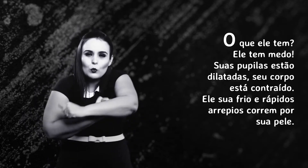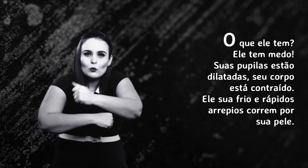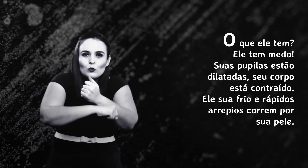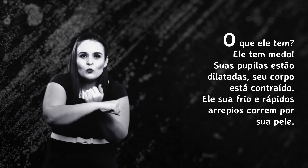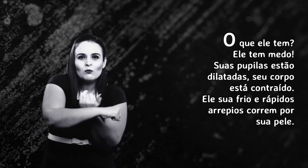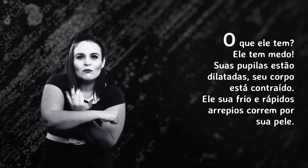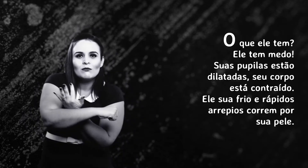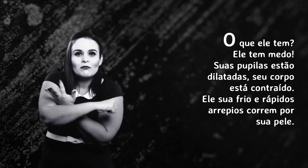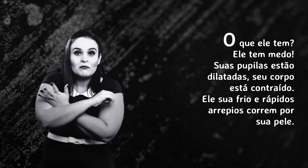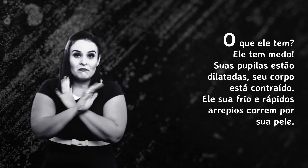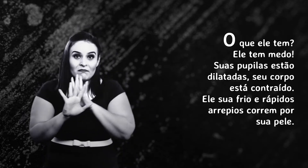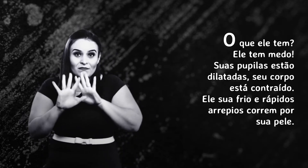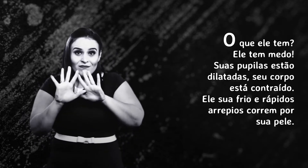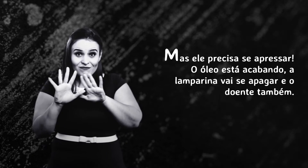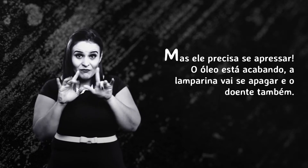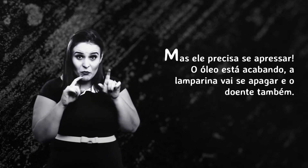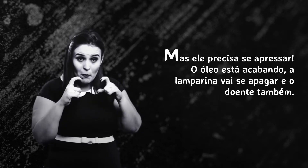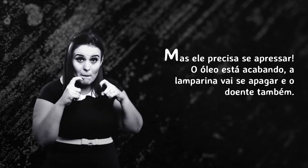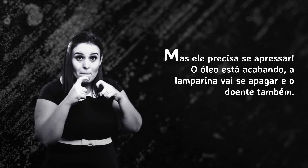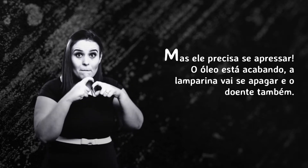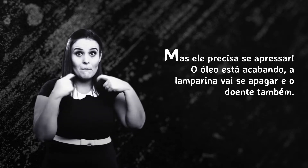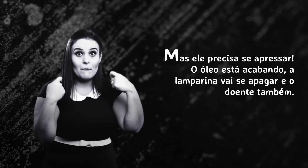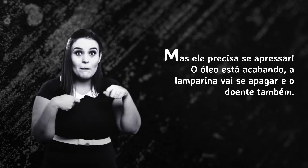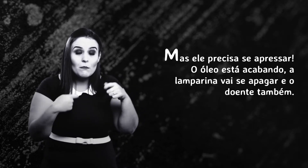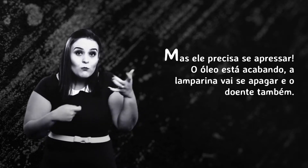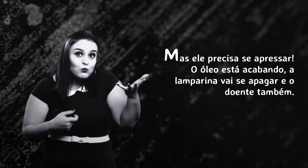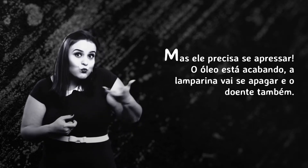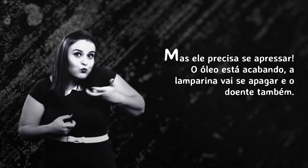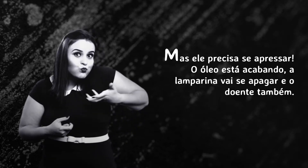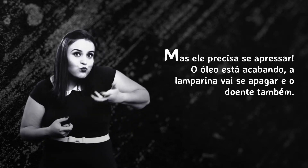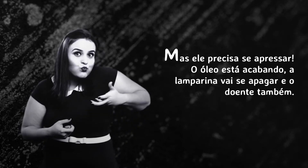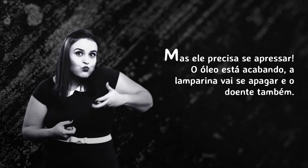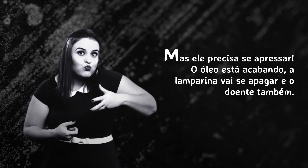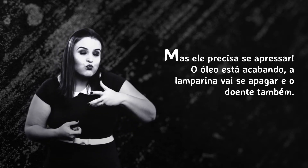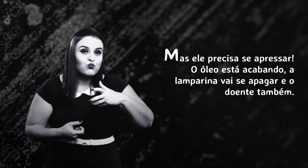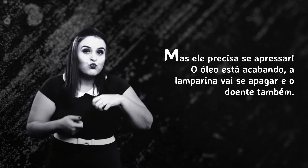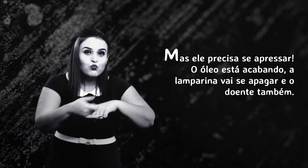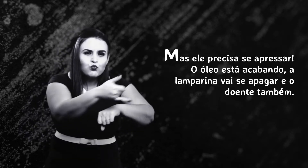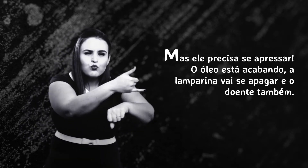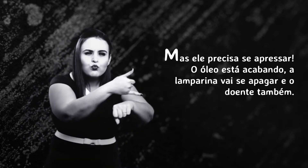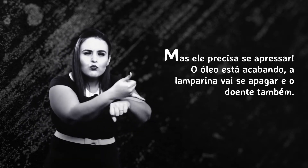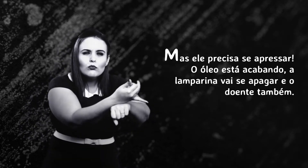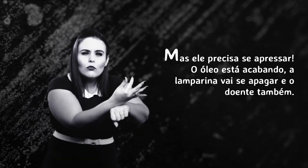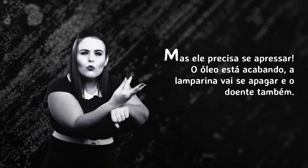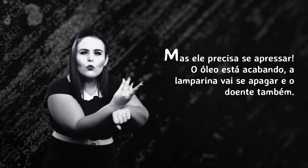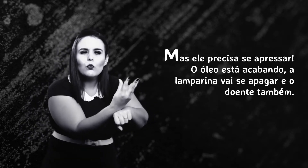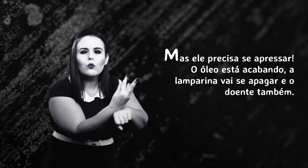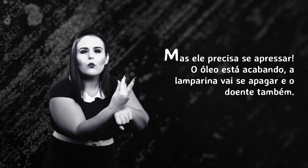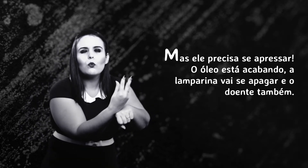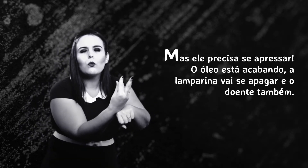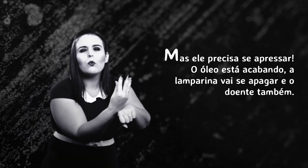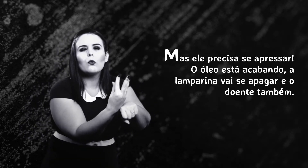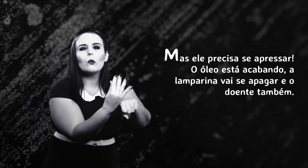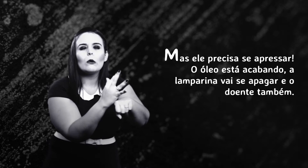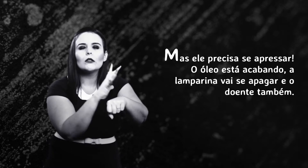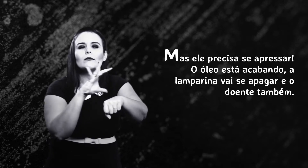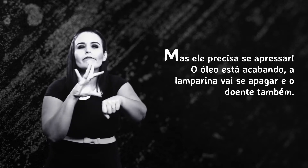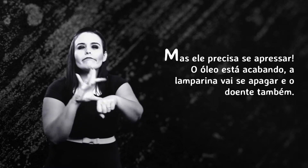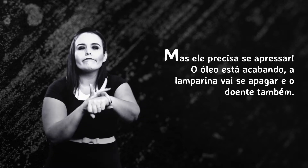pele. Mas ele precisa se apressar. O óleo está acabando. A lamparina vai se apagar e o